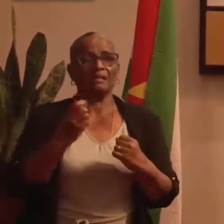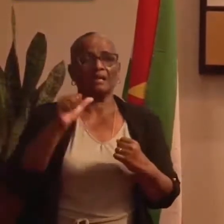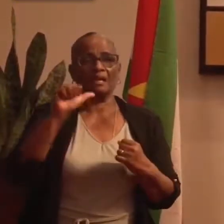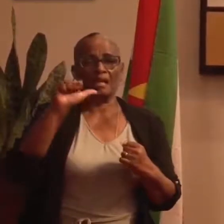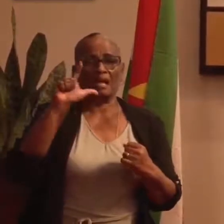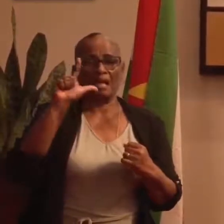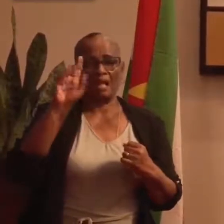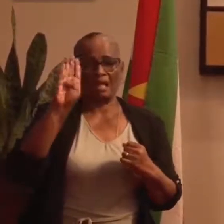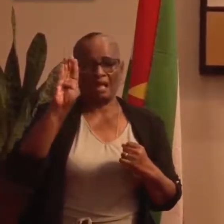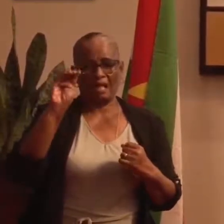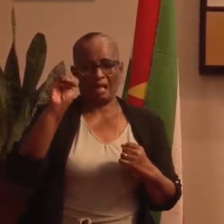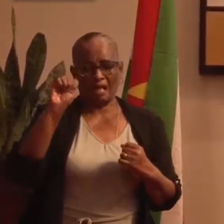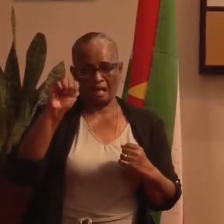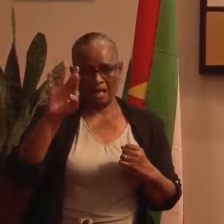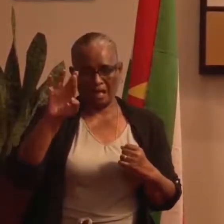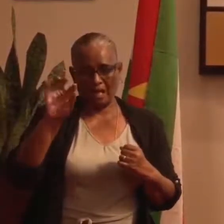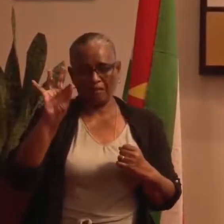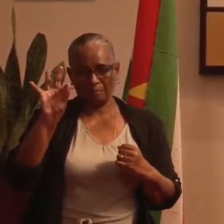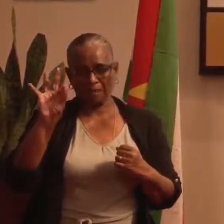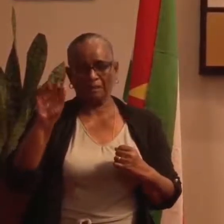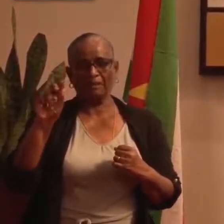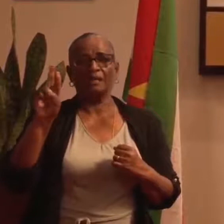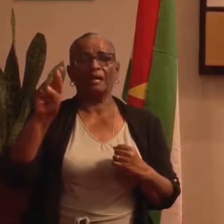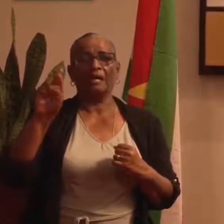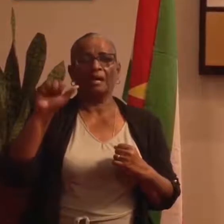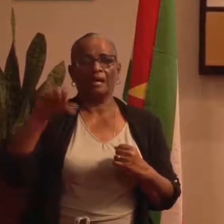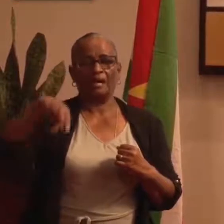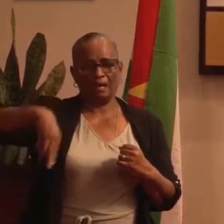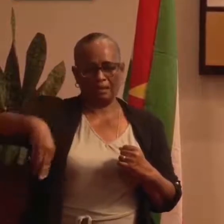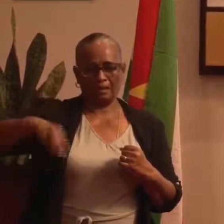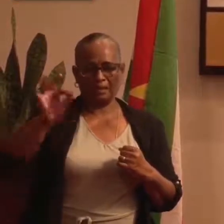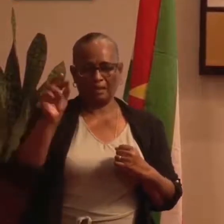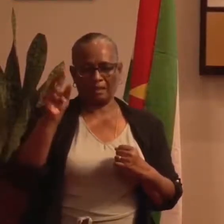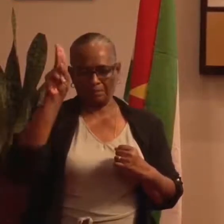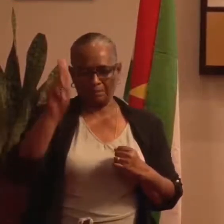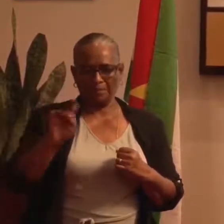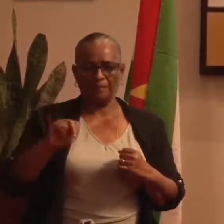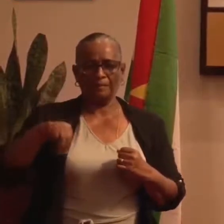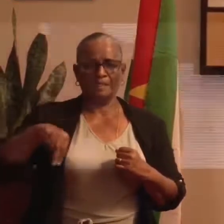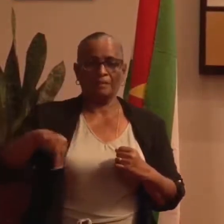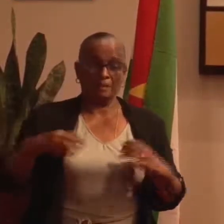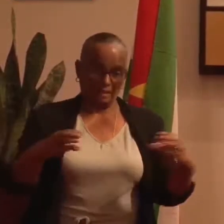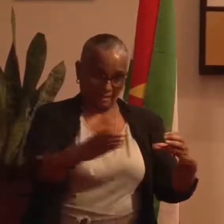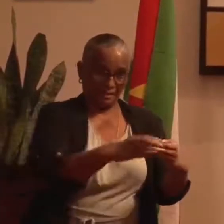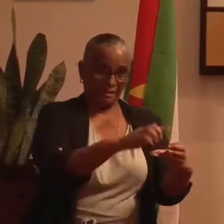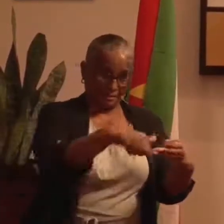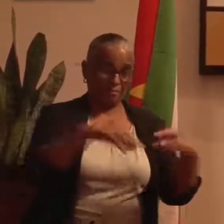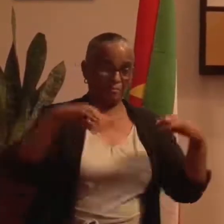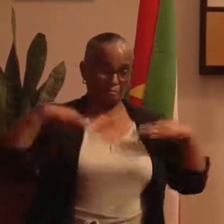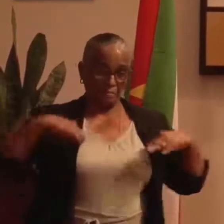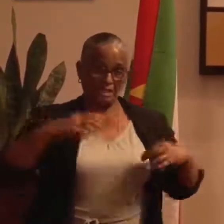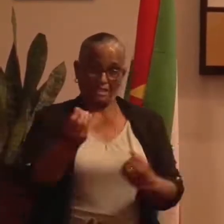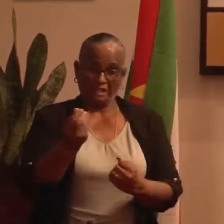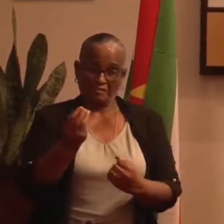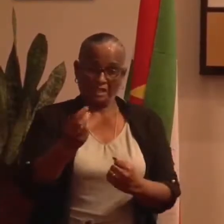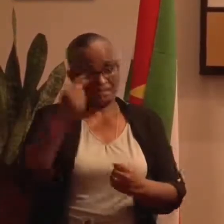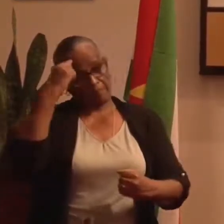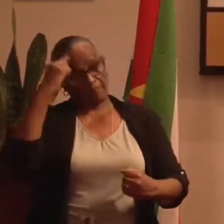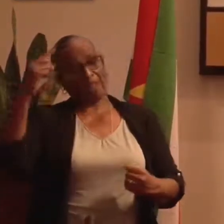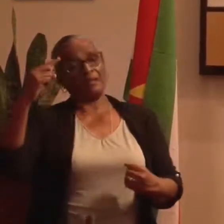Albert Ramdien, die wordt dat. Maar het team zelf ziet er volgens uit. Minister van Financiën en Planning